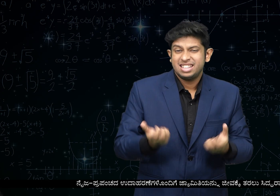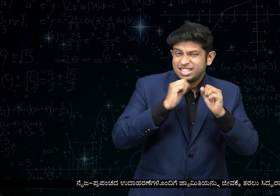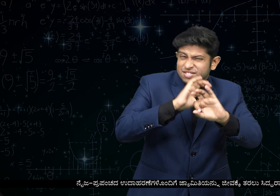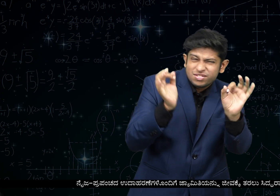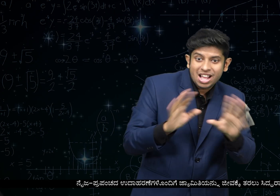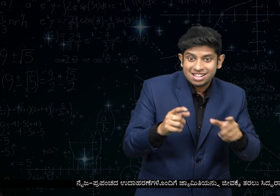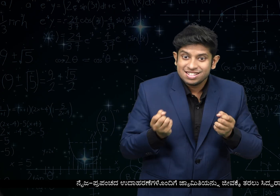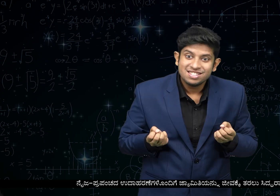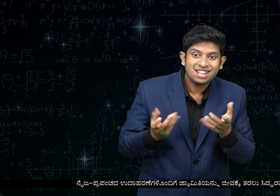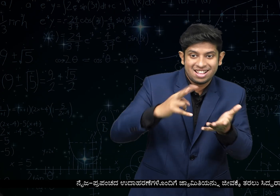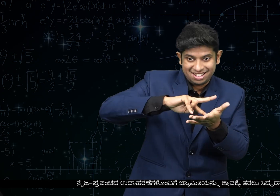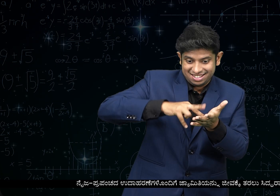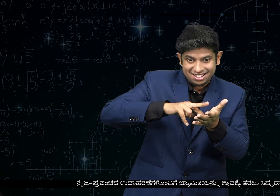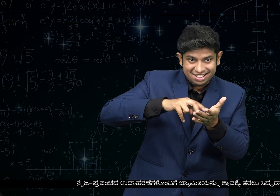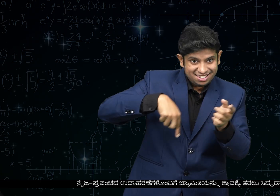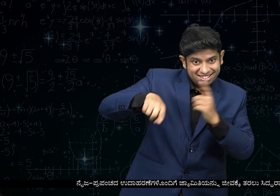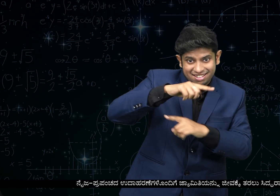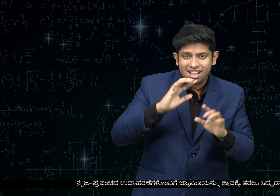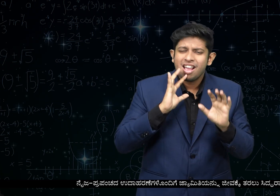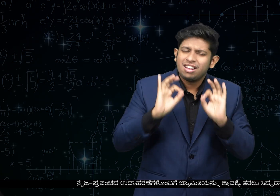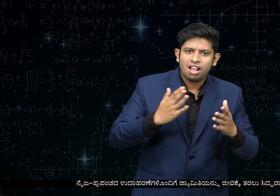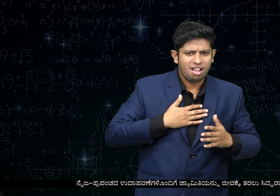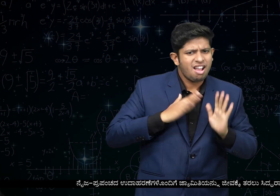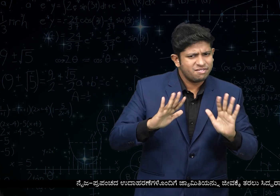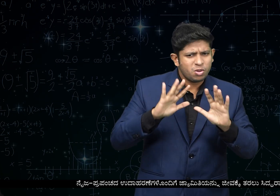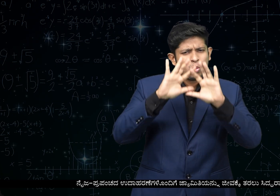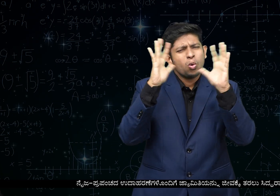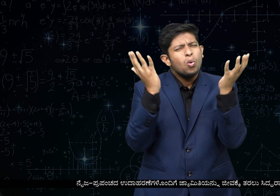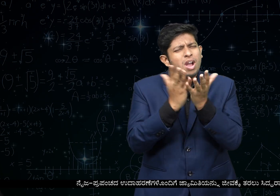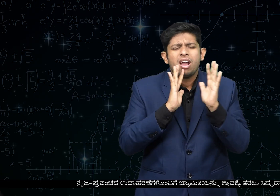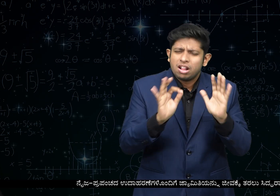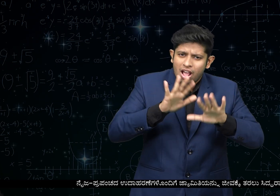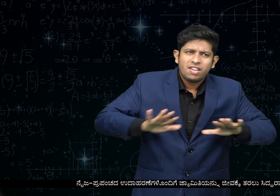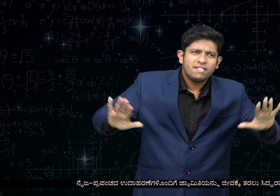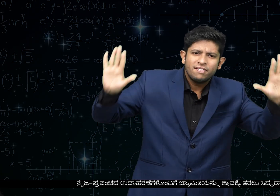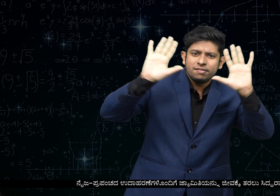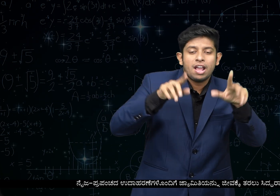ನೈಜ ಪ್ರಪಂಚದ ಉದಾಹರಣೆಗಳೊಂದಿಗೆ ಜ್ಯಾಮಿತಿಯನ್ನು ಜೀವಕ್ಕೆ ತರಲು ಸಿದ್ಧರಾಗಿ.